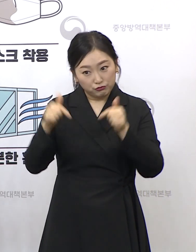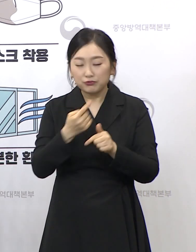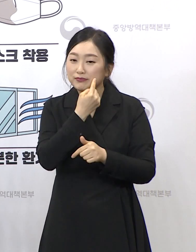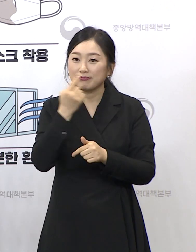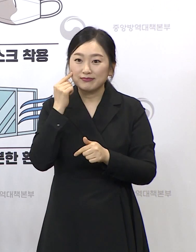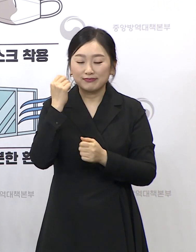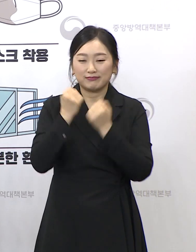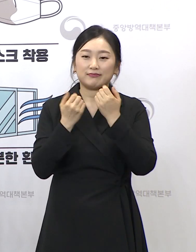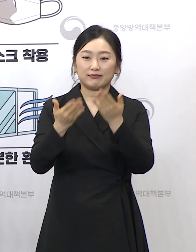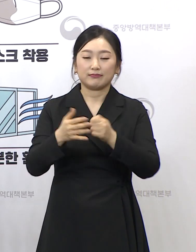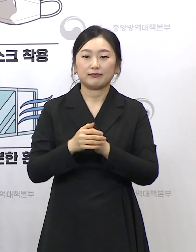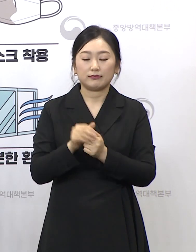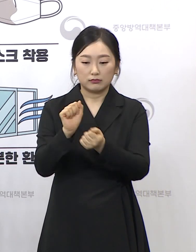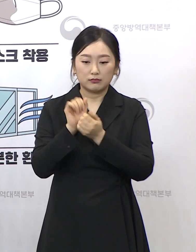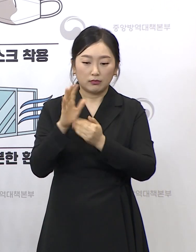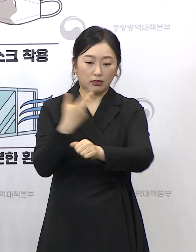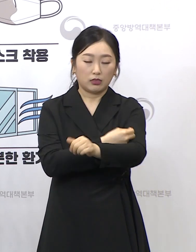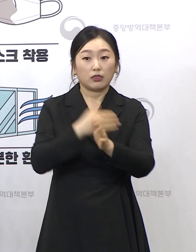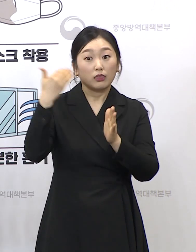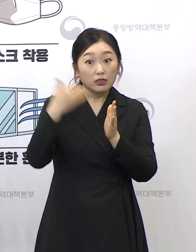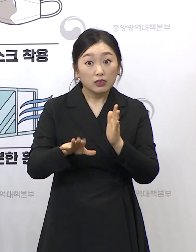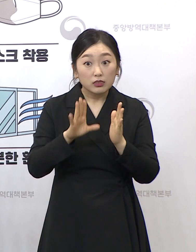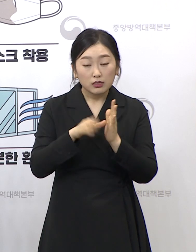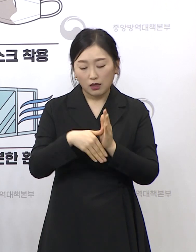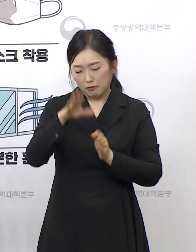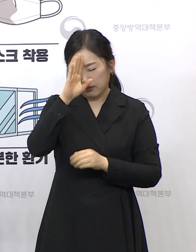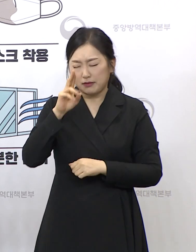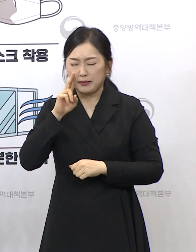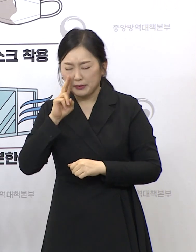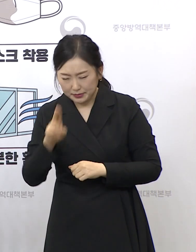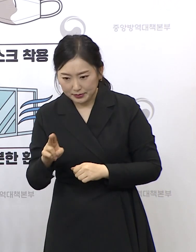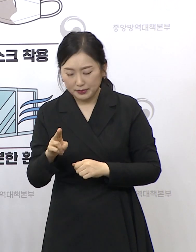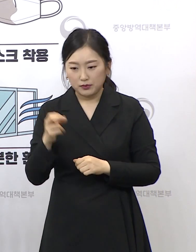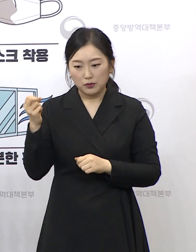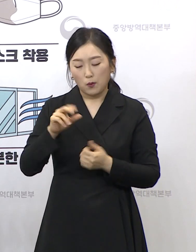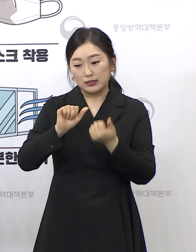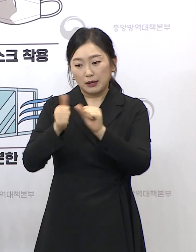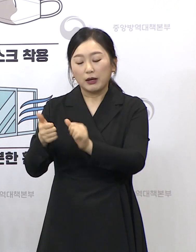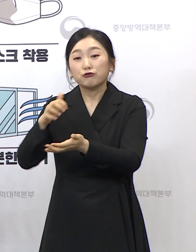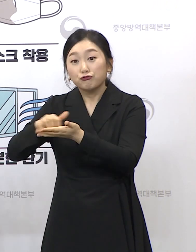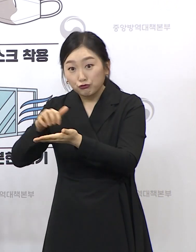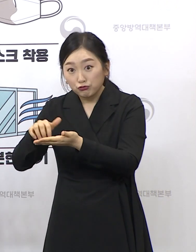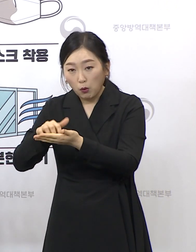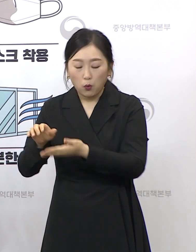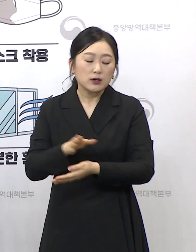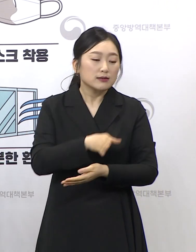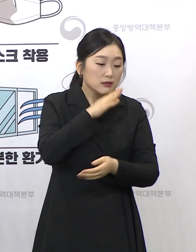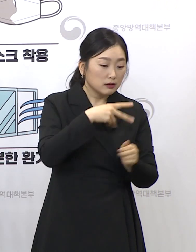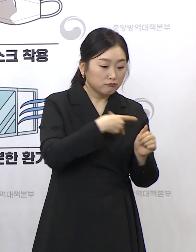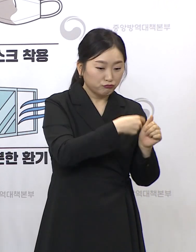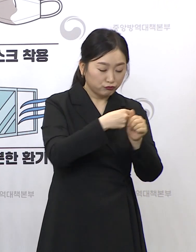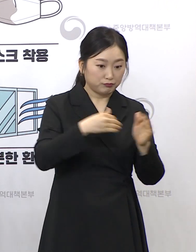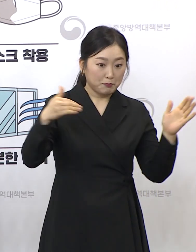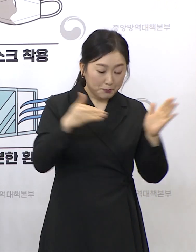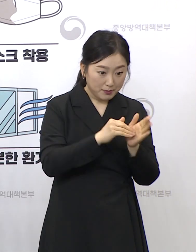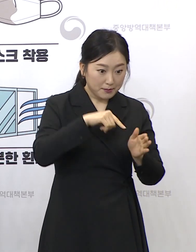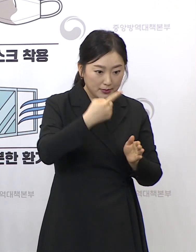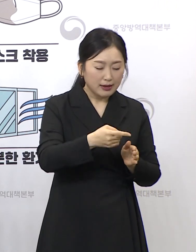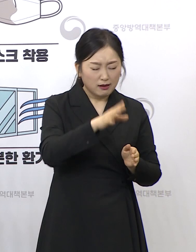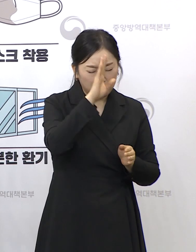예방접종을 받지 않았을 경우 예상할 수 있는 위중증자 및 사망자 규모와 실제 예방접종 이후에